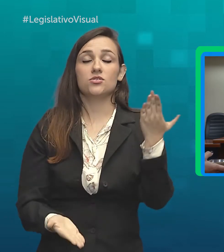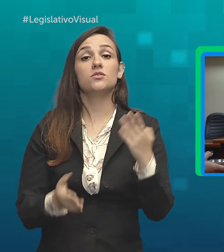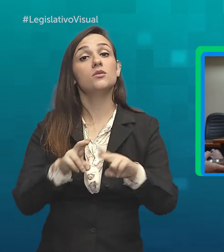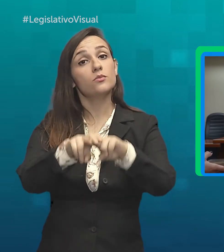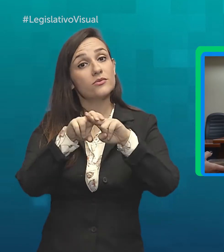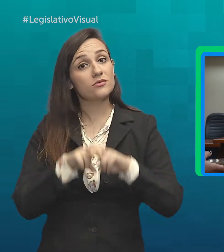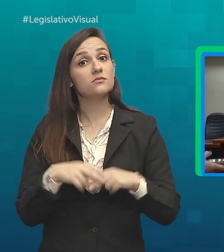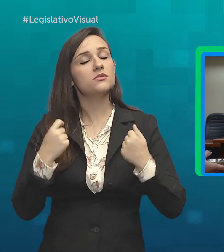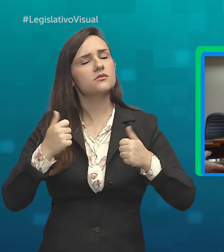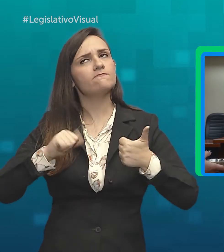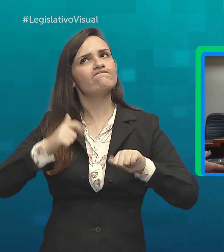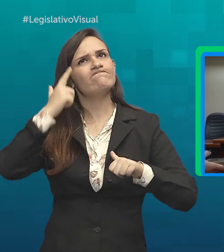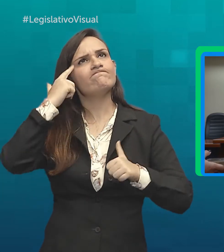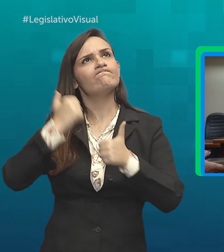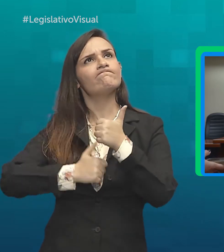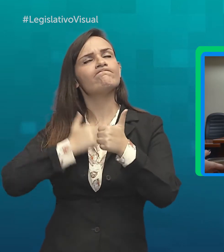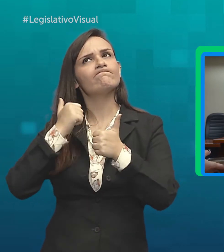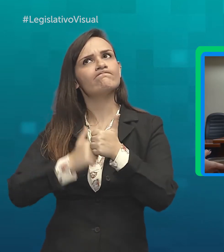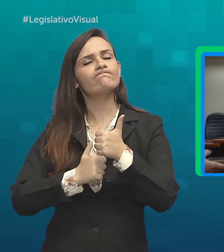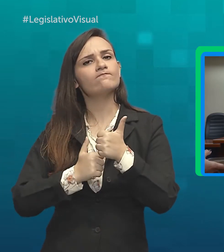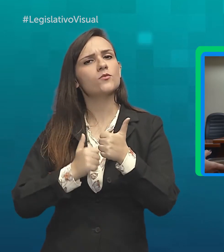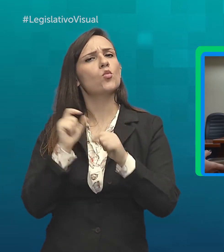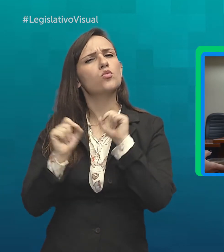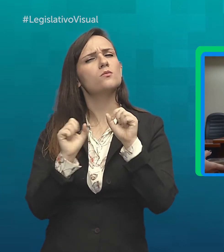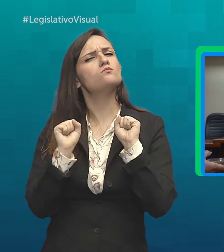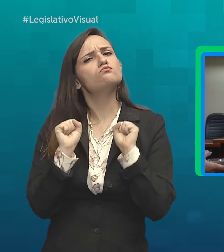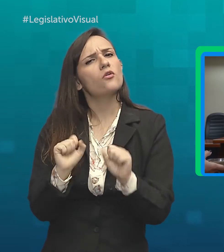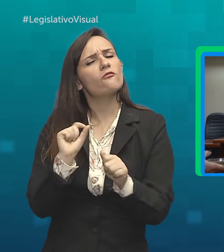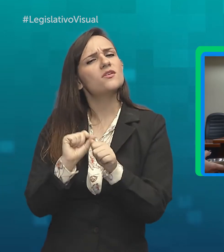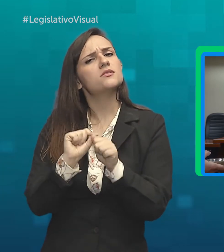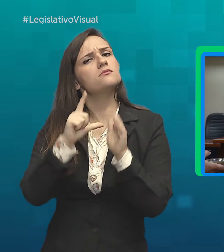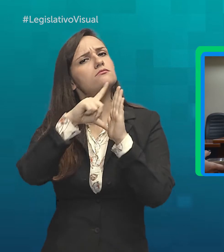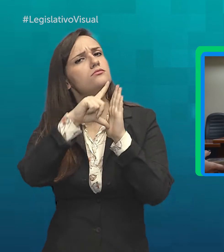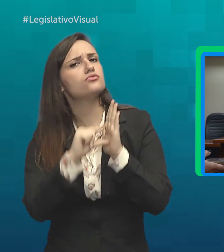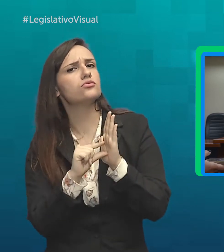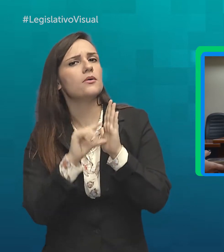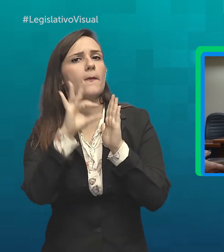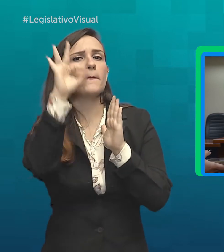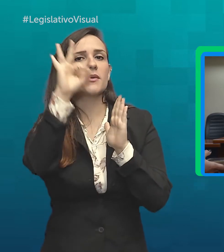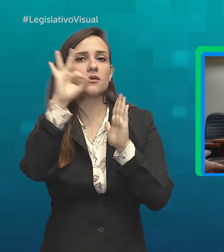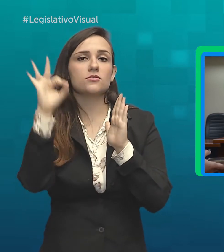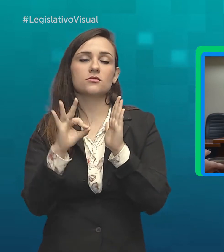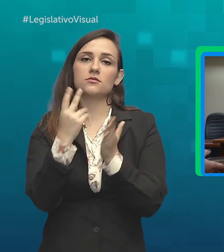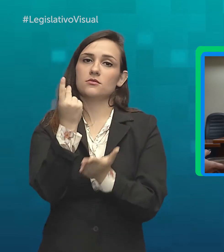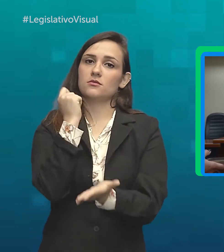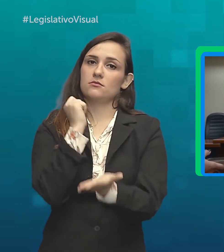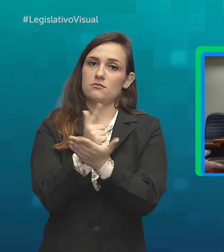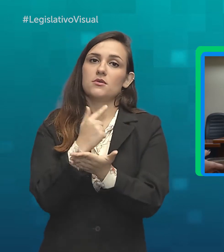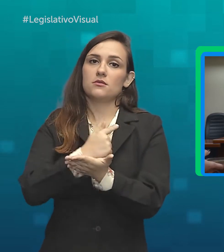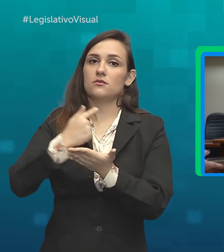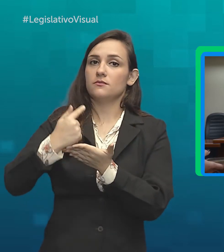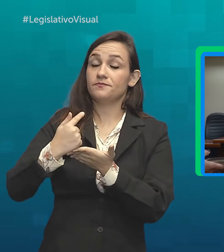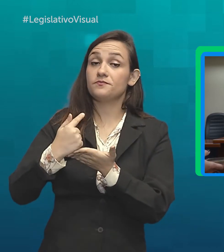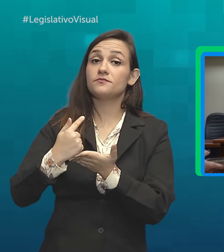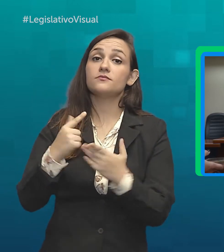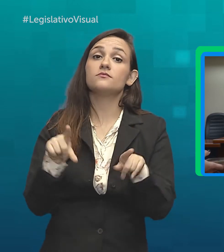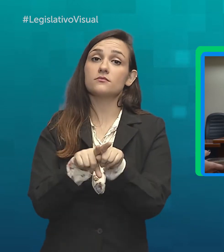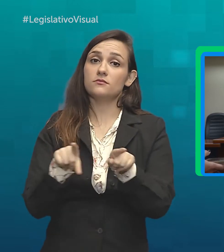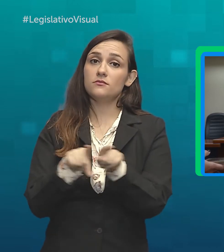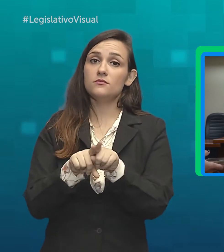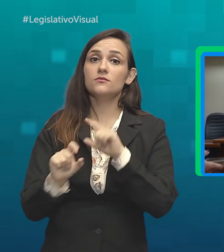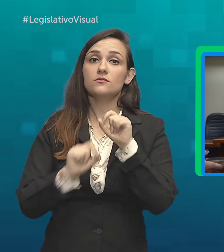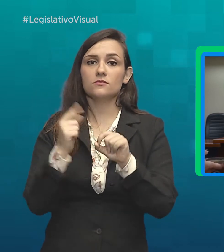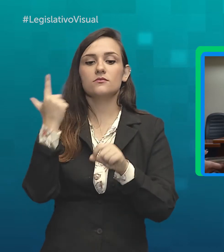esses recursos. Então nós precisamos reavaliar tudo isso e ver o que a gente consegue então diminuir nessas